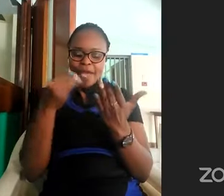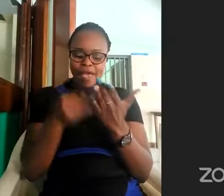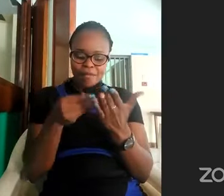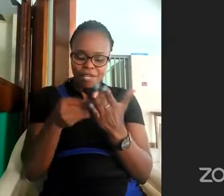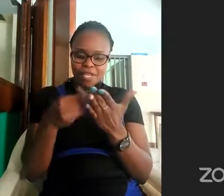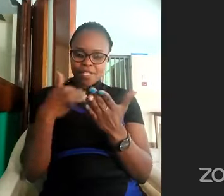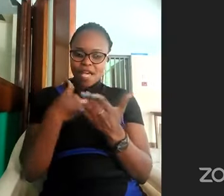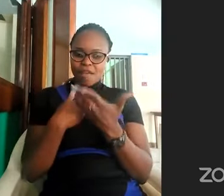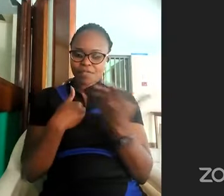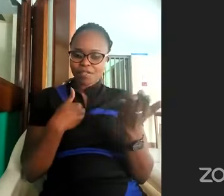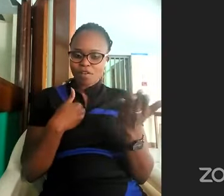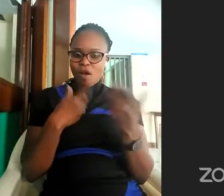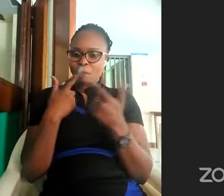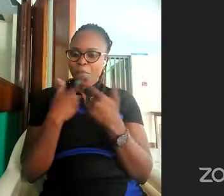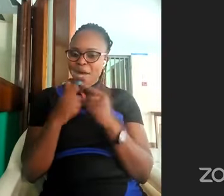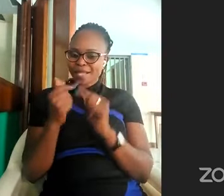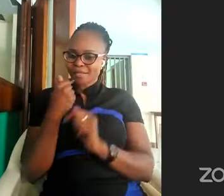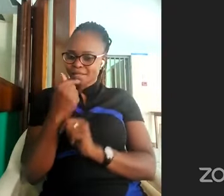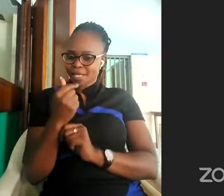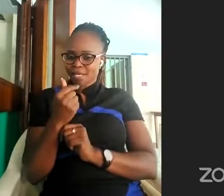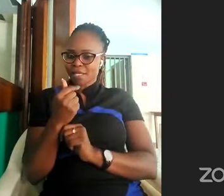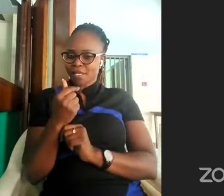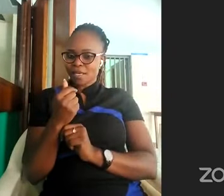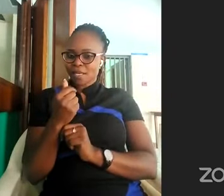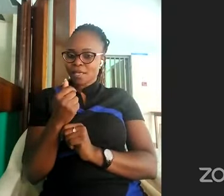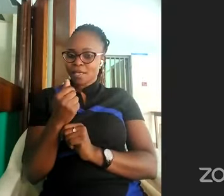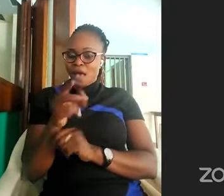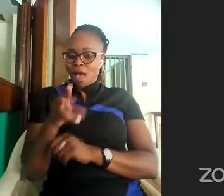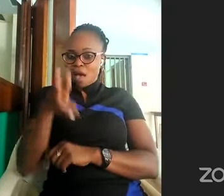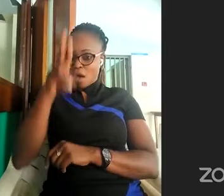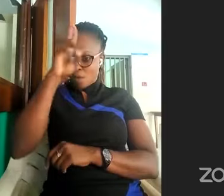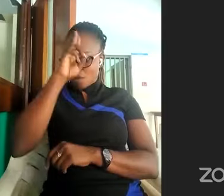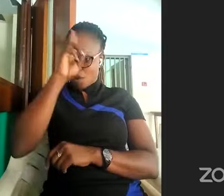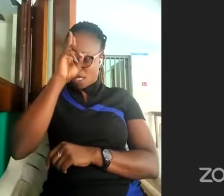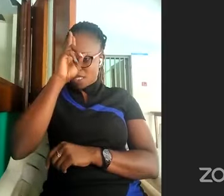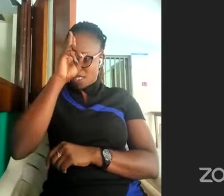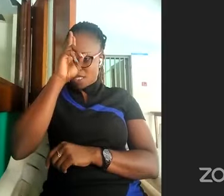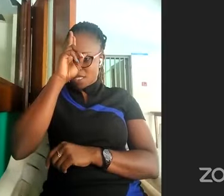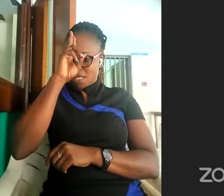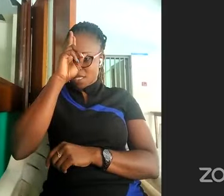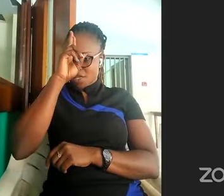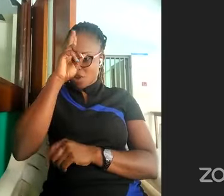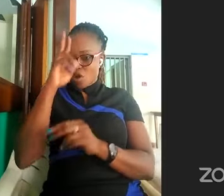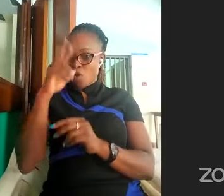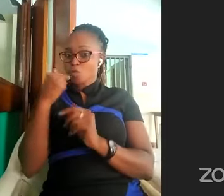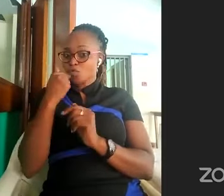ya kwamba mradi tu polisi wasiwa expose. So they came out, wakapeana